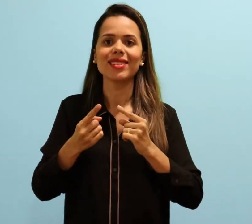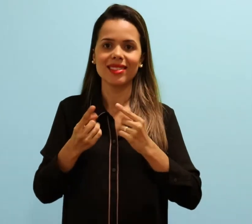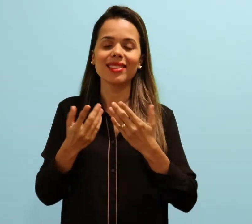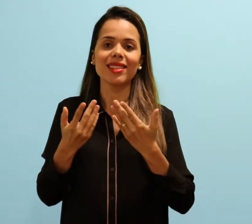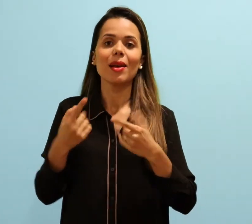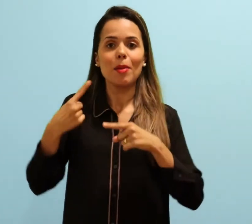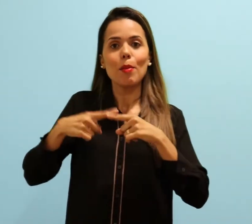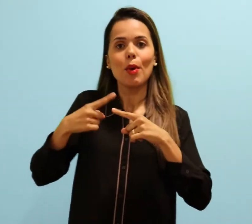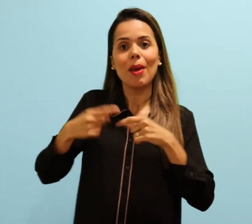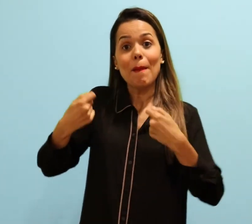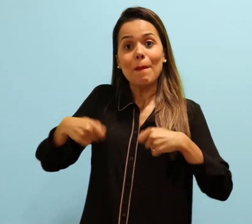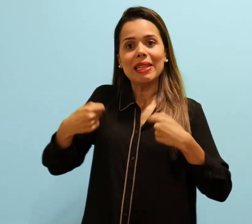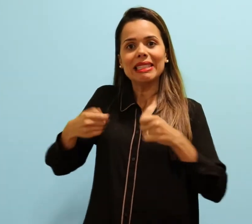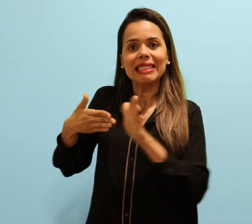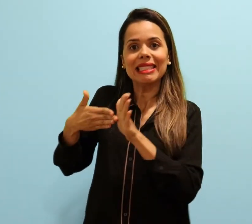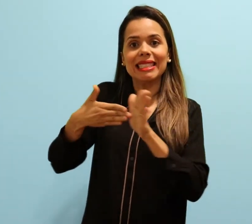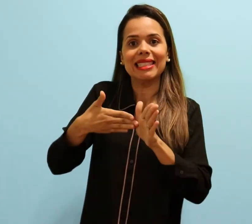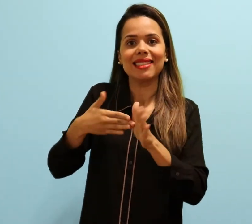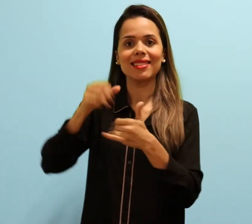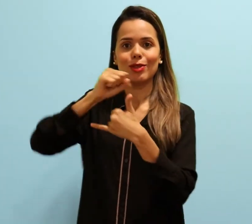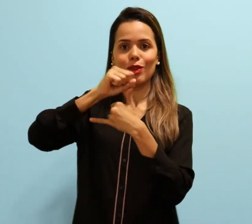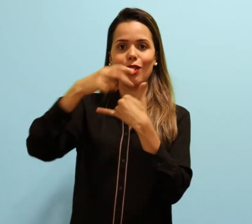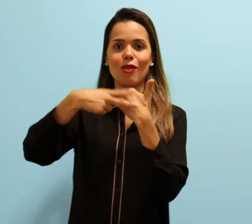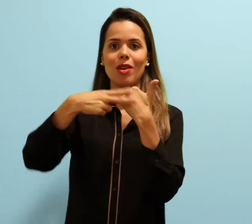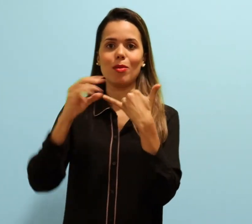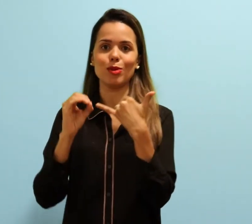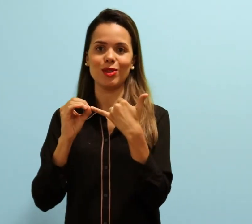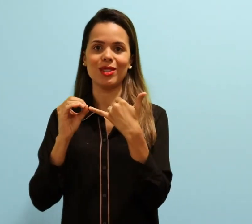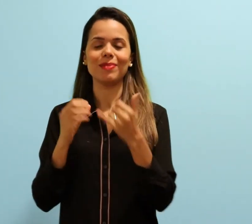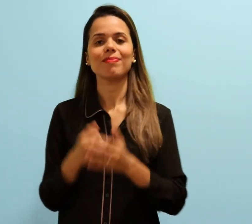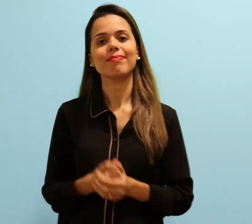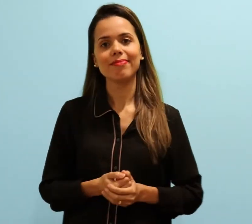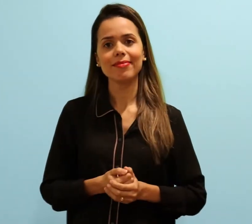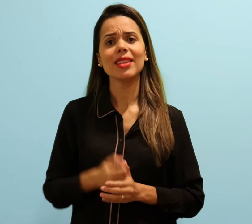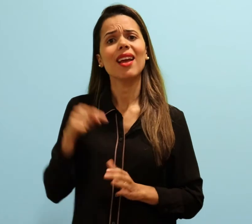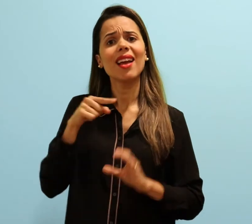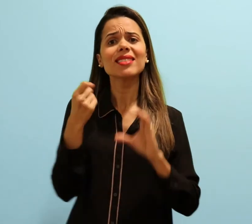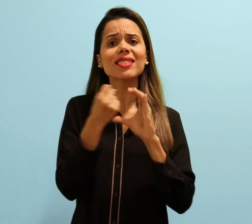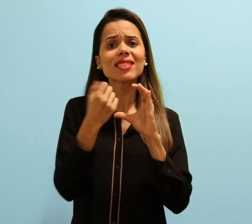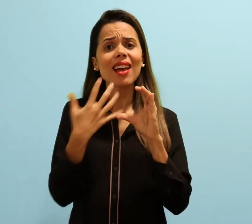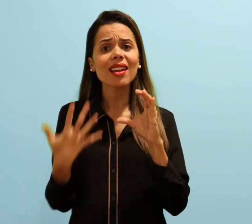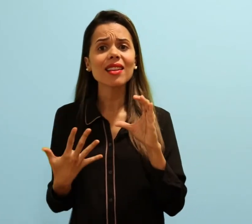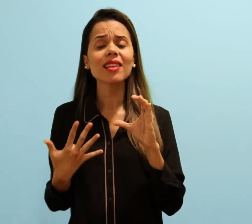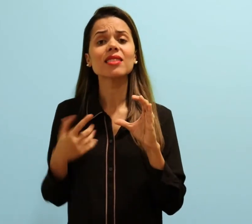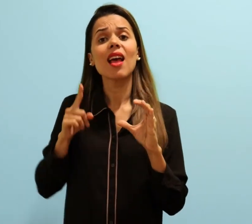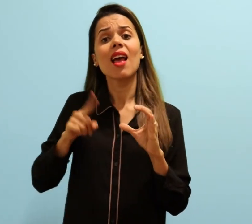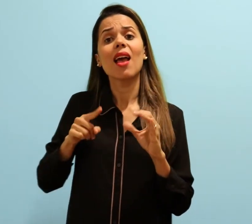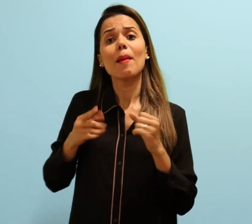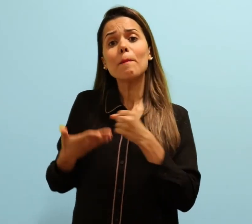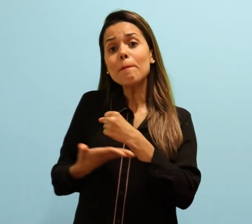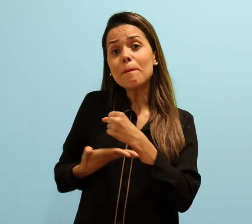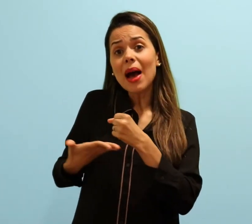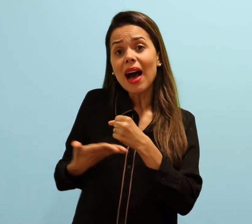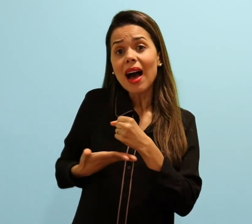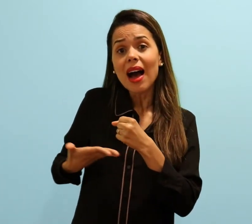essa concordância até nesta sentença. Essas características, então, são